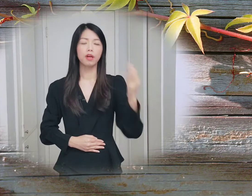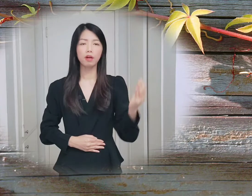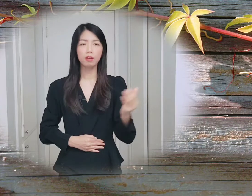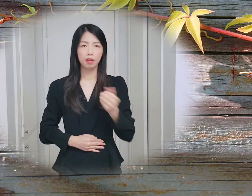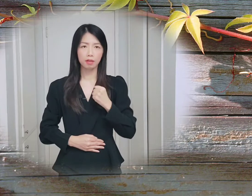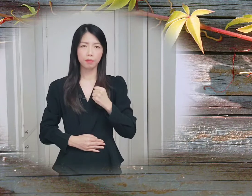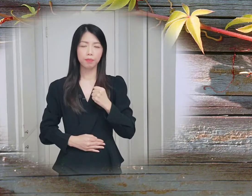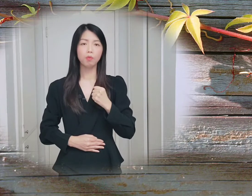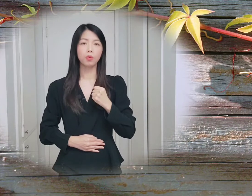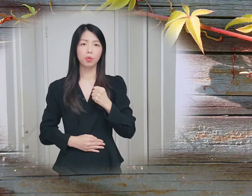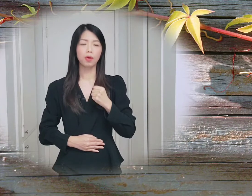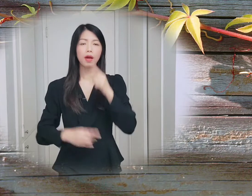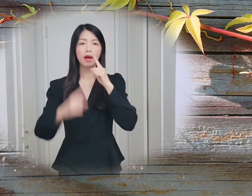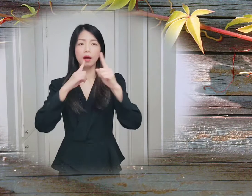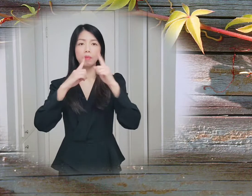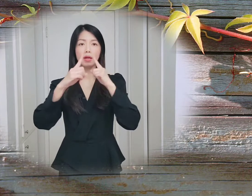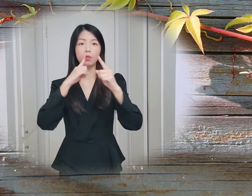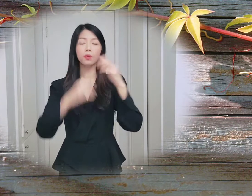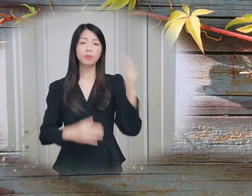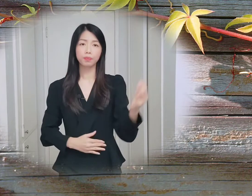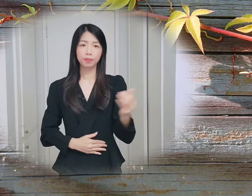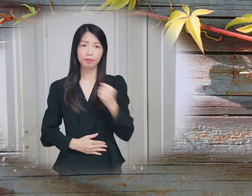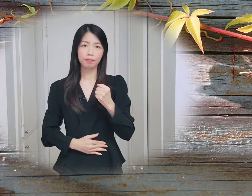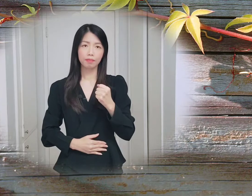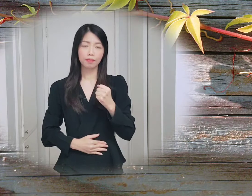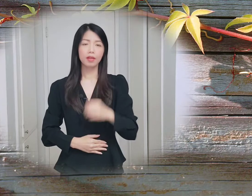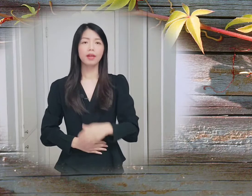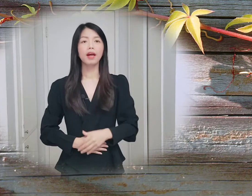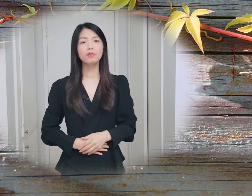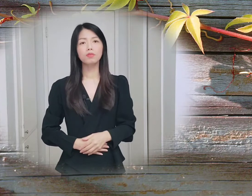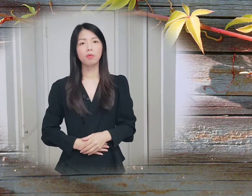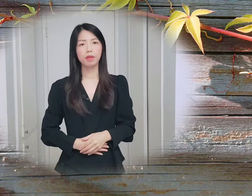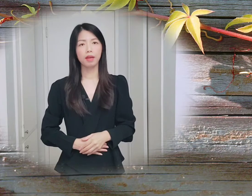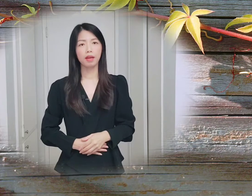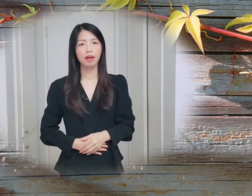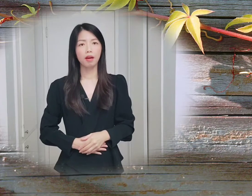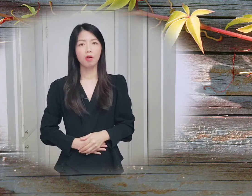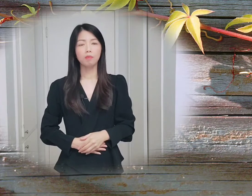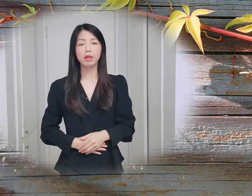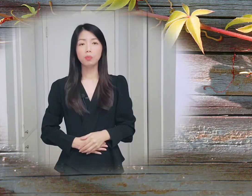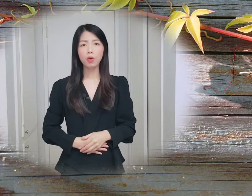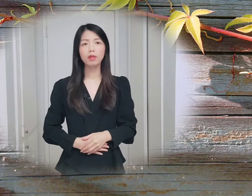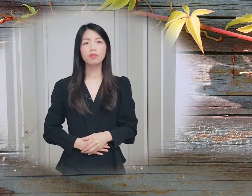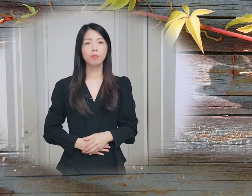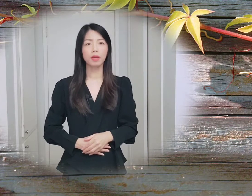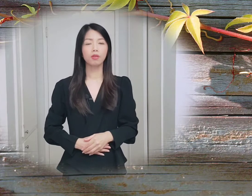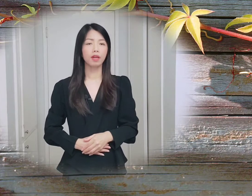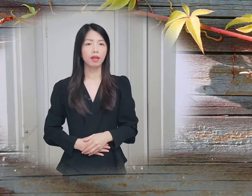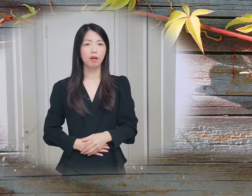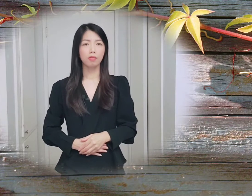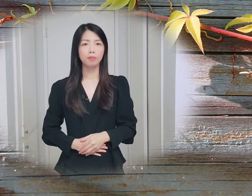주시는 거예요. 뭐뭐로, 말로 할 수 없네. 말로 표현할 수